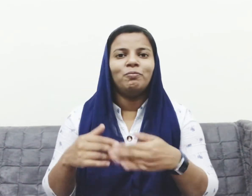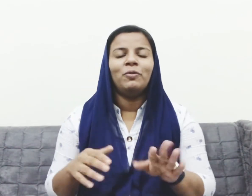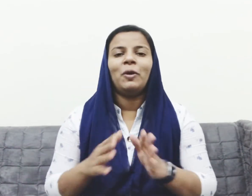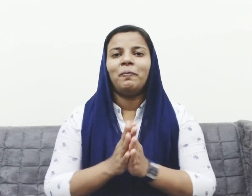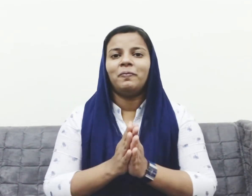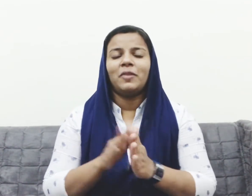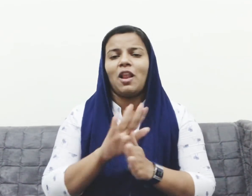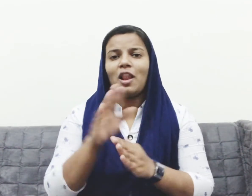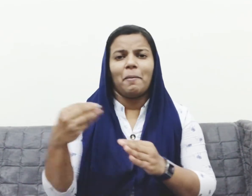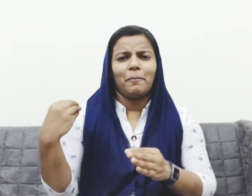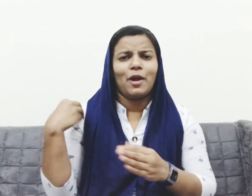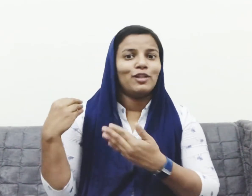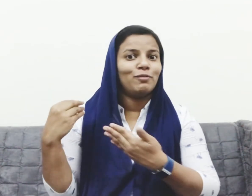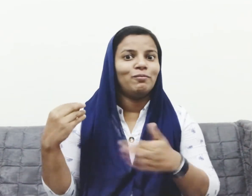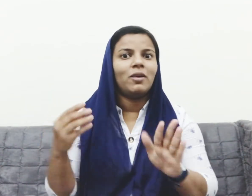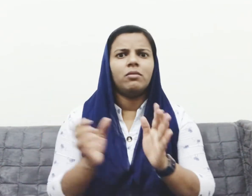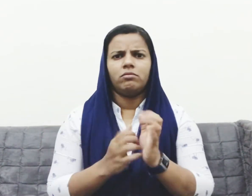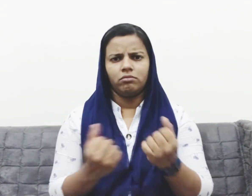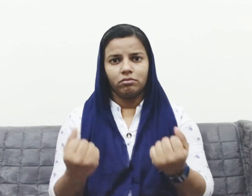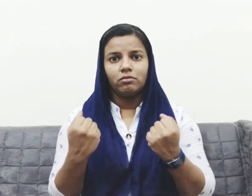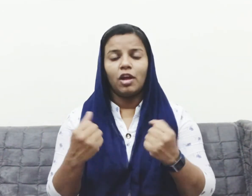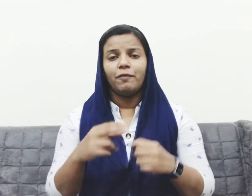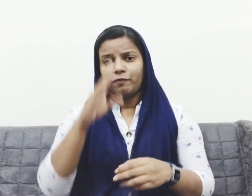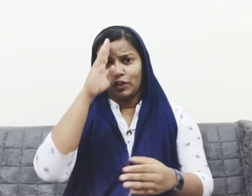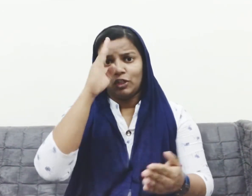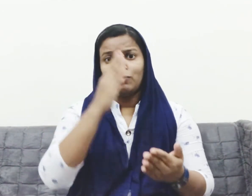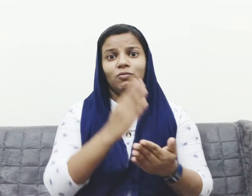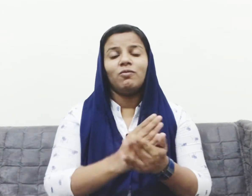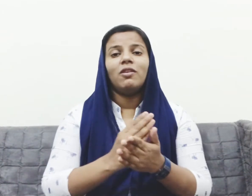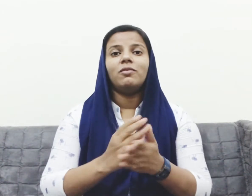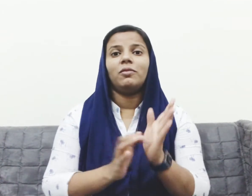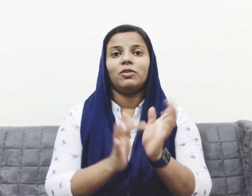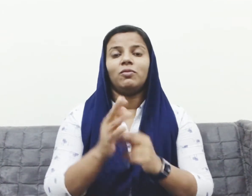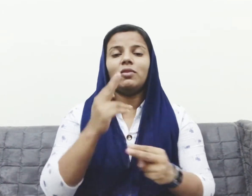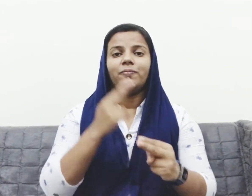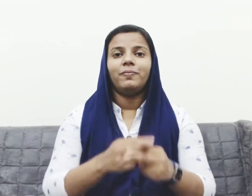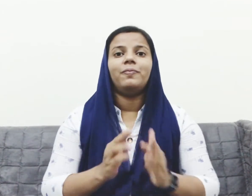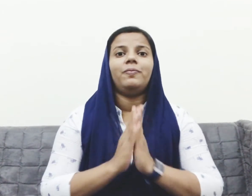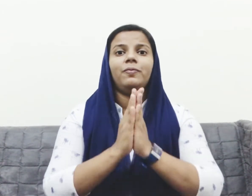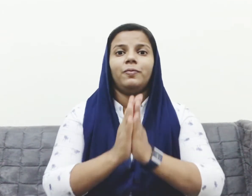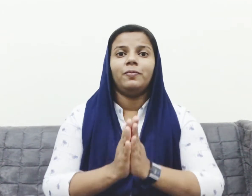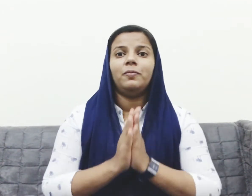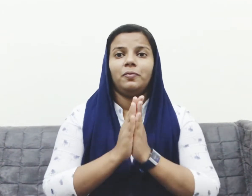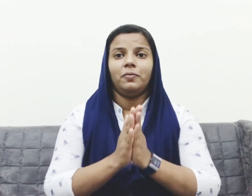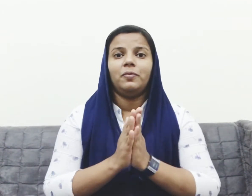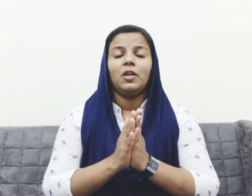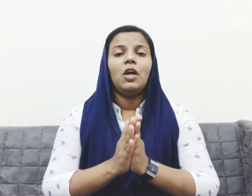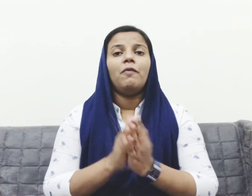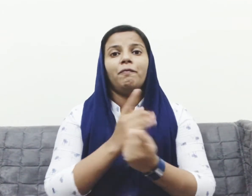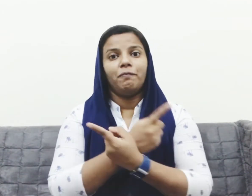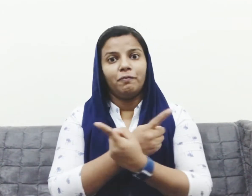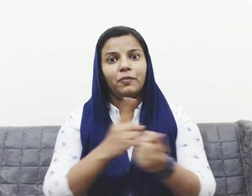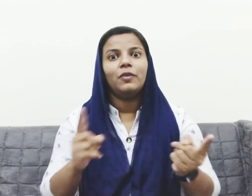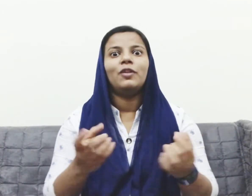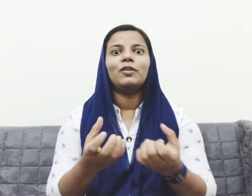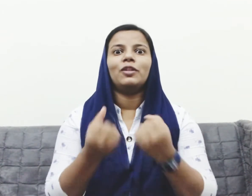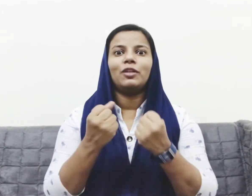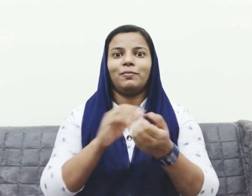ആ നാമത്തിൽ സകല പ്രശ്നങ്ങളും മാറും. അപ്പോൾ ധൈര്യത്തോടെ, വിശ്വാസത്തോടെ ആ നാമത്തെ വിളിച്ചപേക്ഷിക്കുക. ആമേൻ. വിടുതൽ പ്രാപിക്കുക. ആമേൻ.